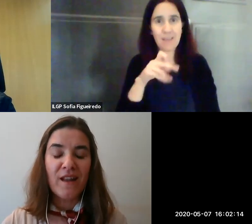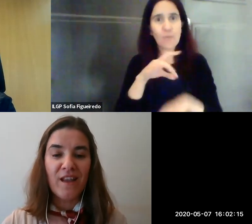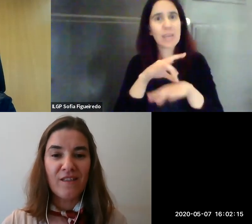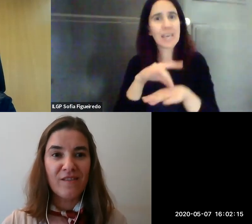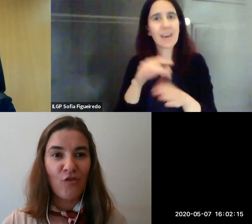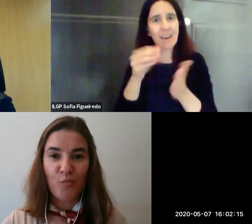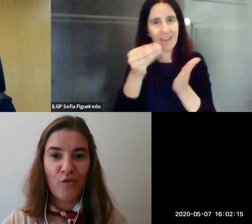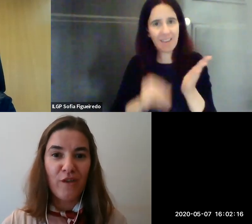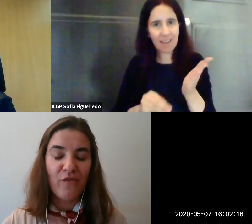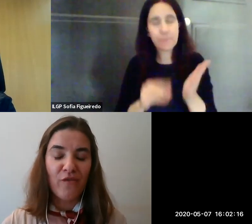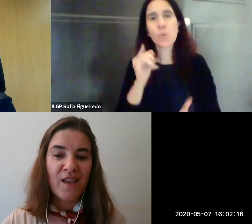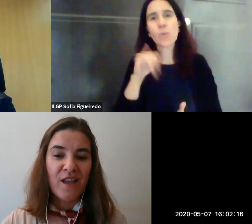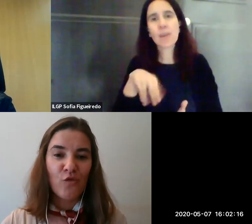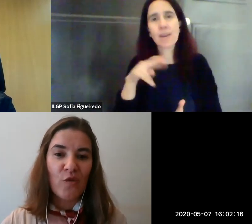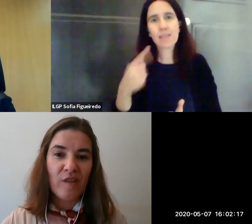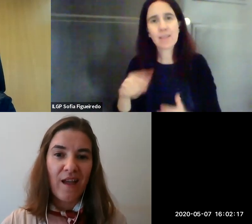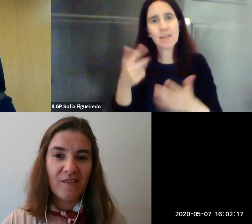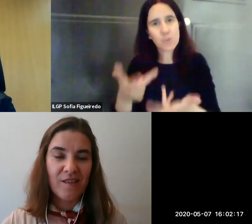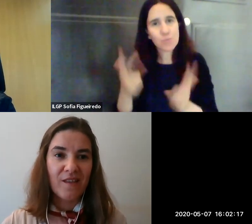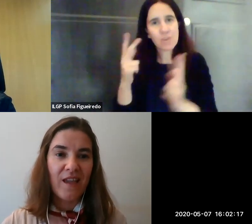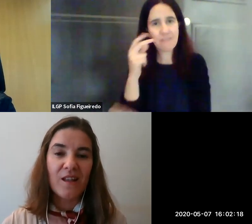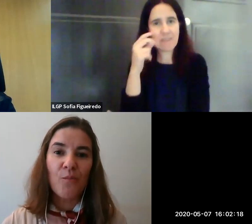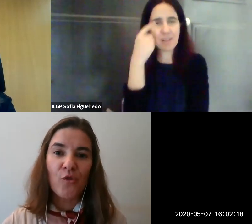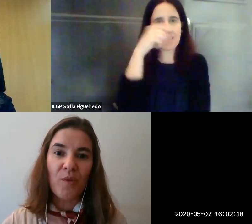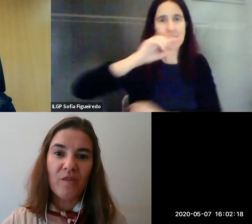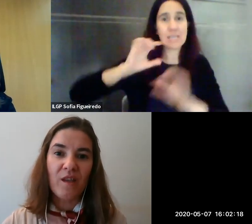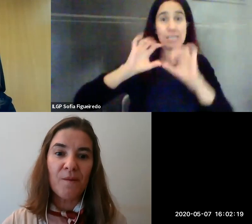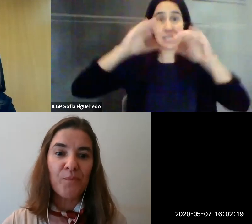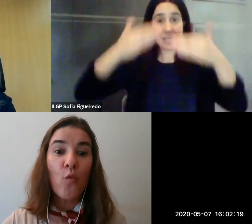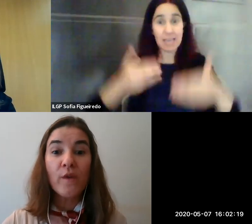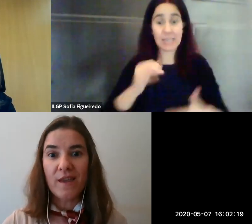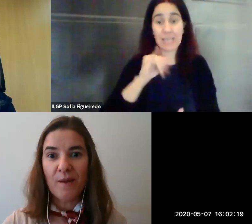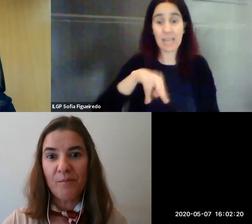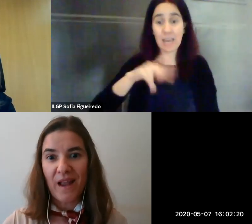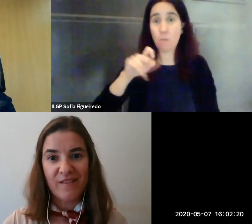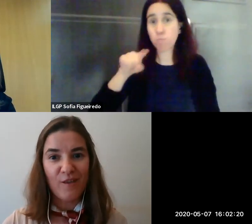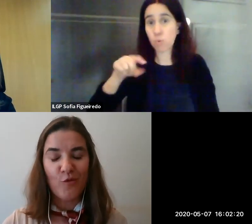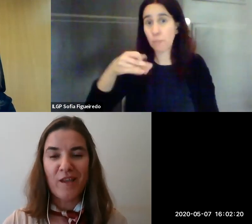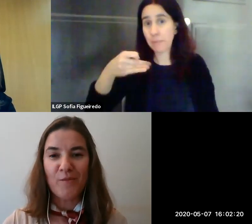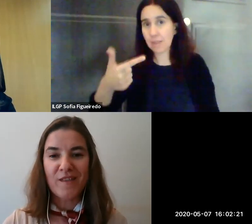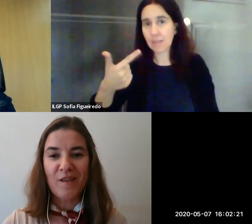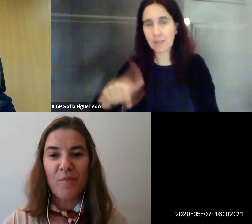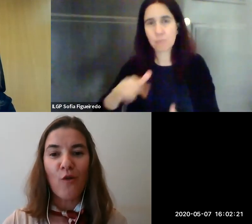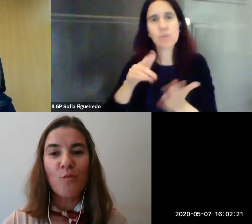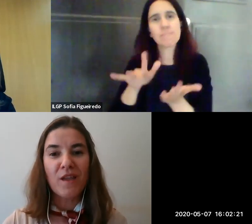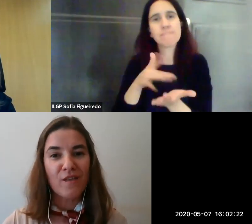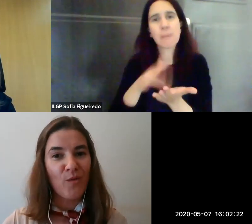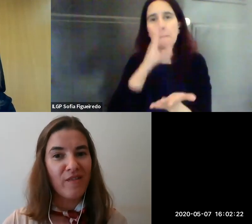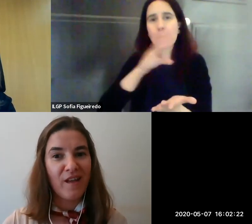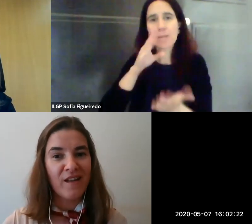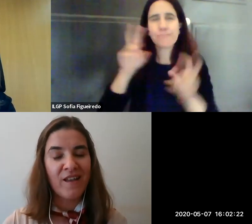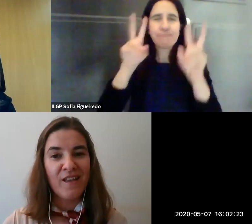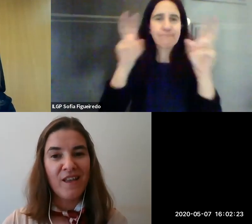o INA tem disponível no site, em ina.pt, um guia prático, digamos assim, para a